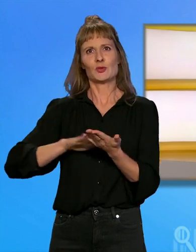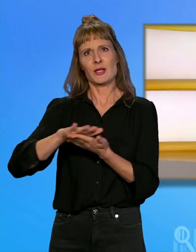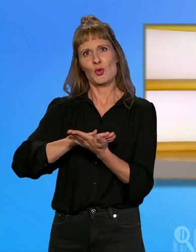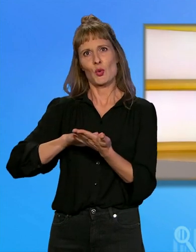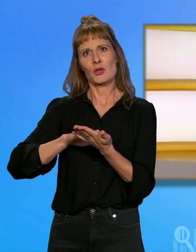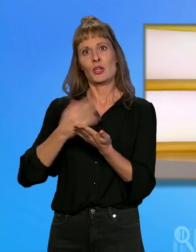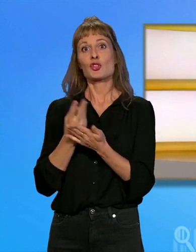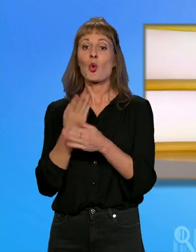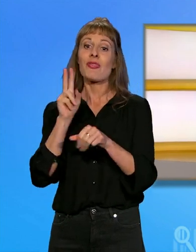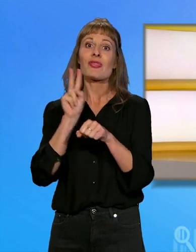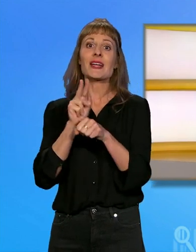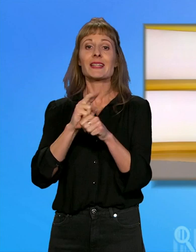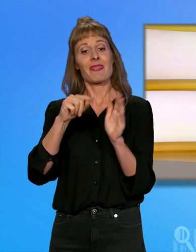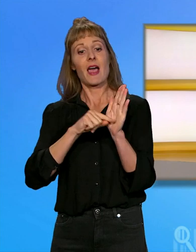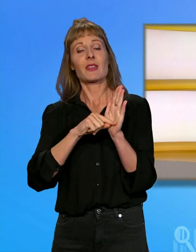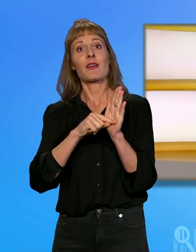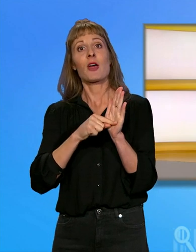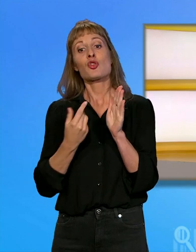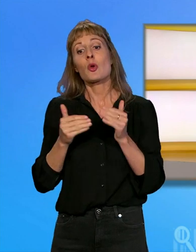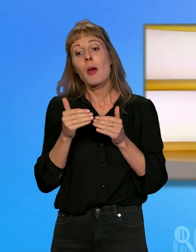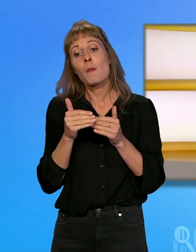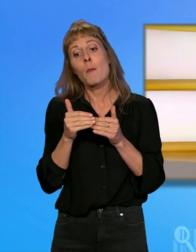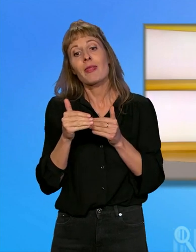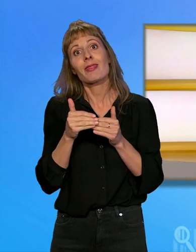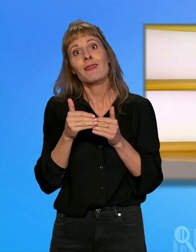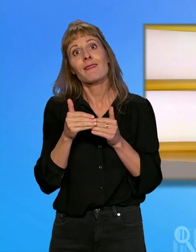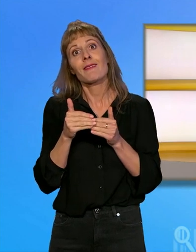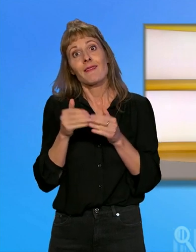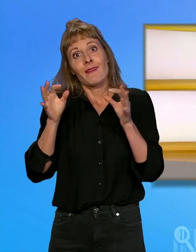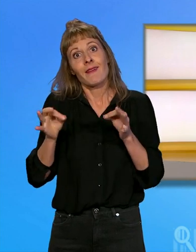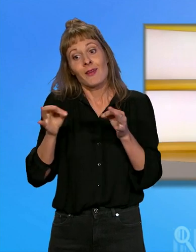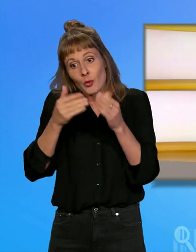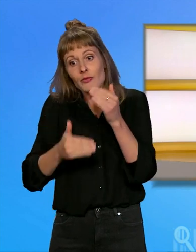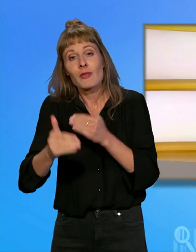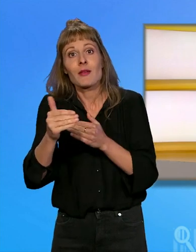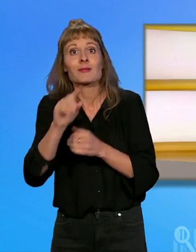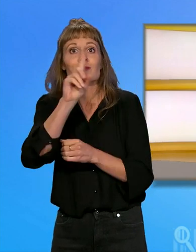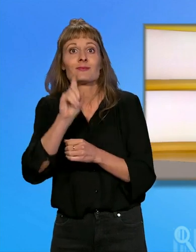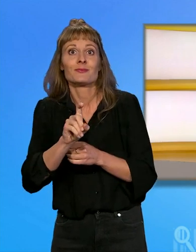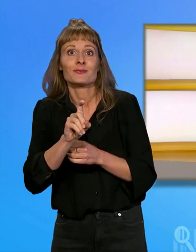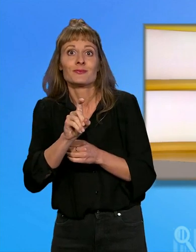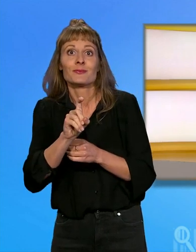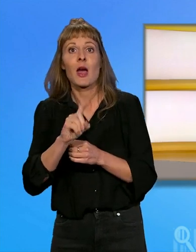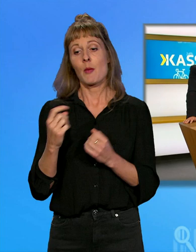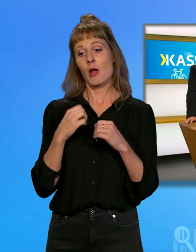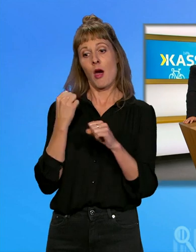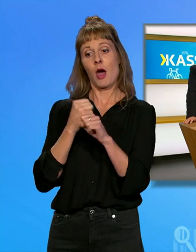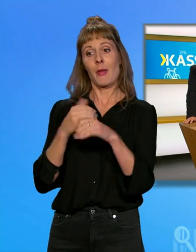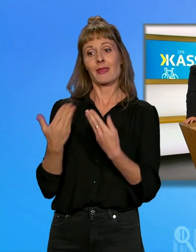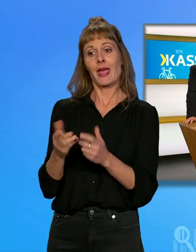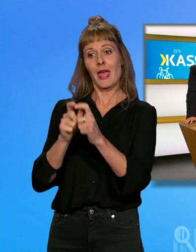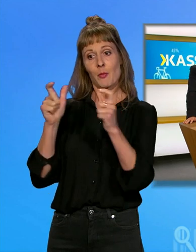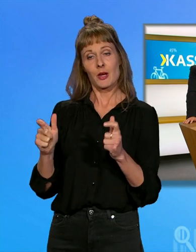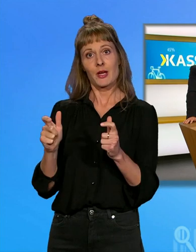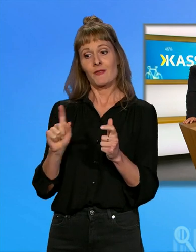der Arbeitgeber sagt, all die das Zertifikat jetzt haben, die können die Maske ablegen. Er hat ja eine Fürsorgepflicht gegenüber allen Angestellten.